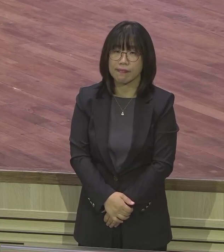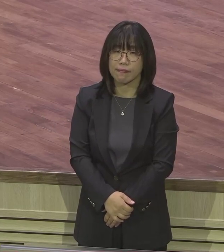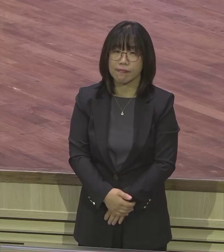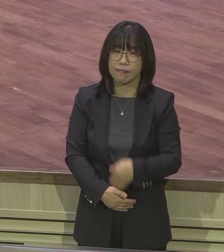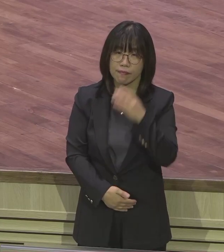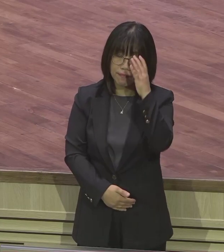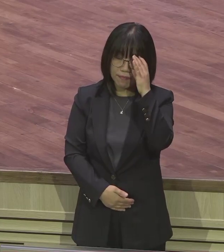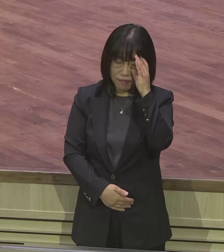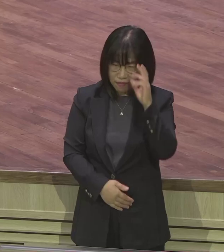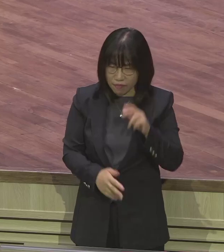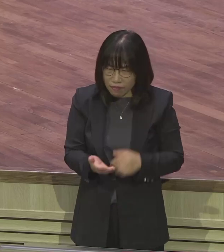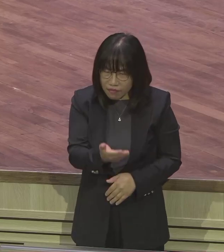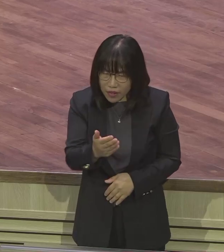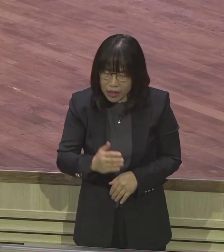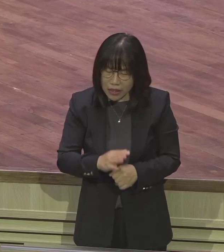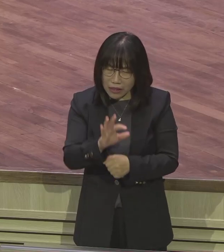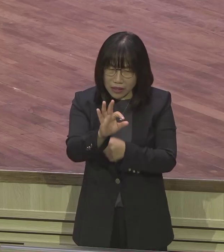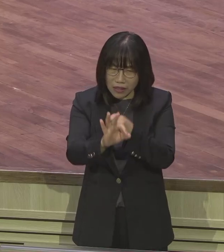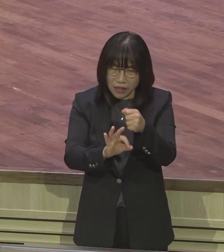10년 전이나